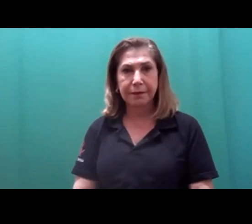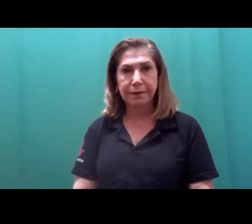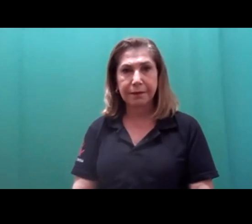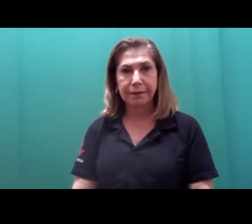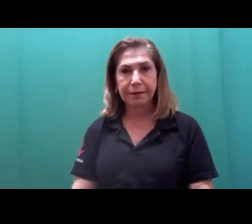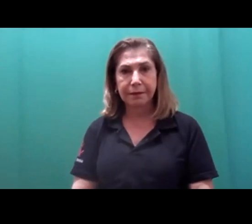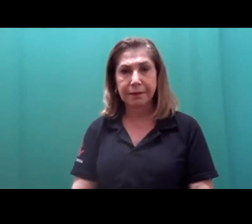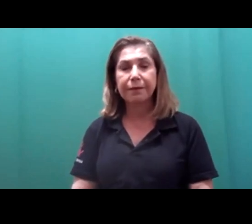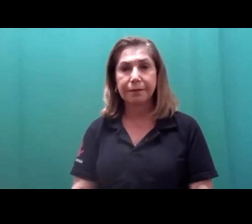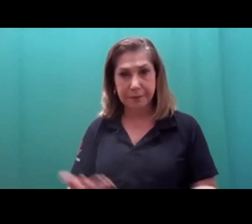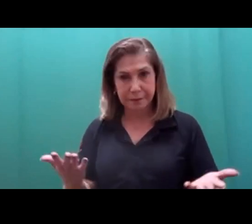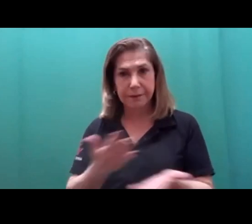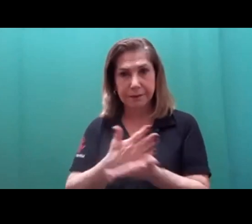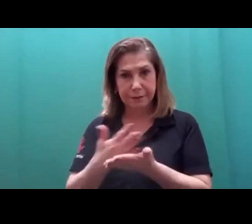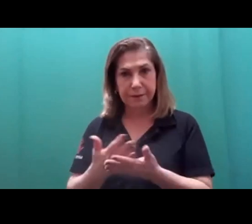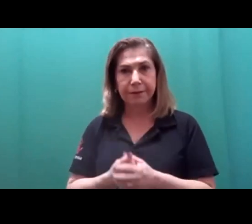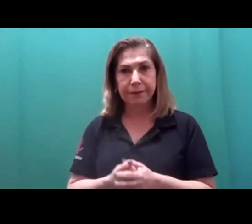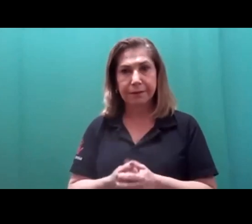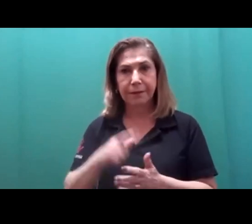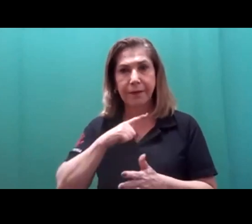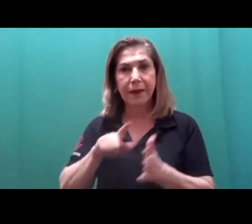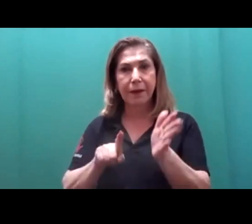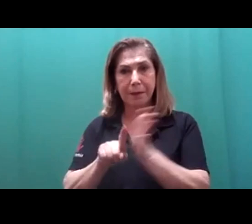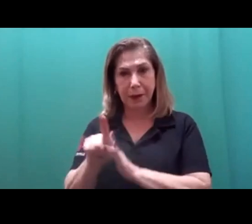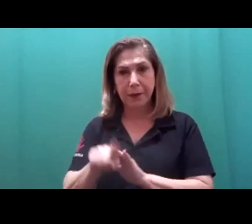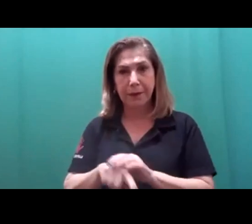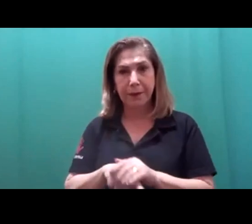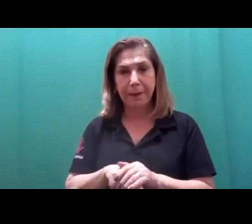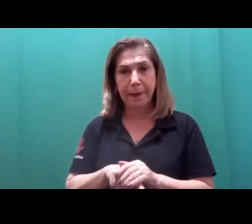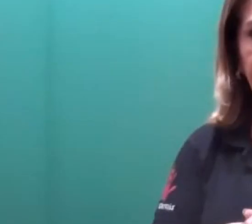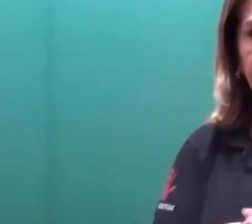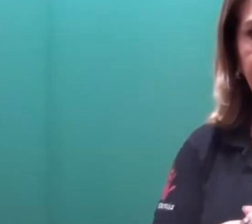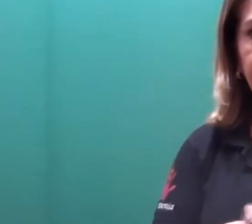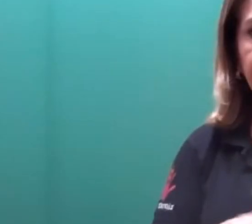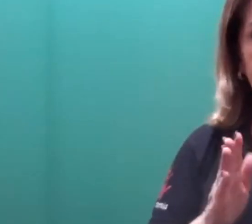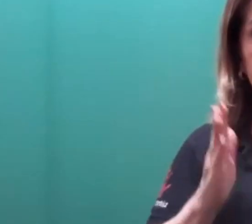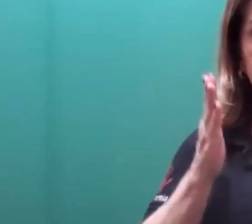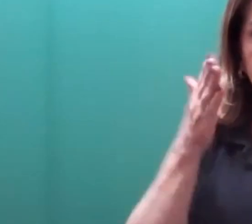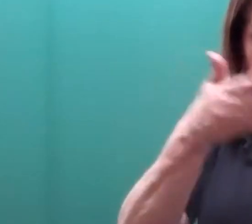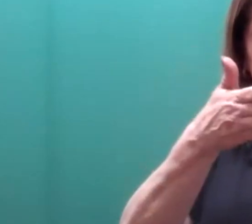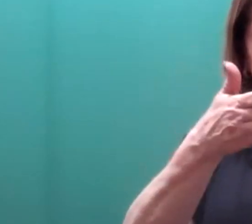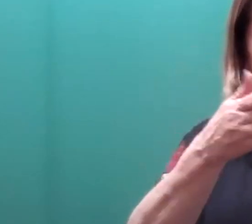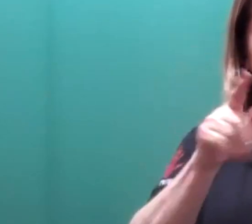Né? Vamos lá. Tem perguntas que estão direcionadas e tão perguntas que estão